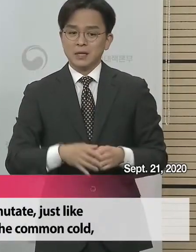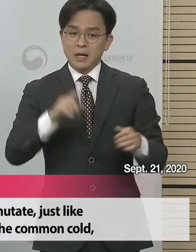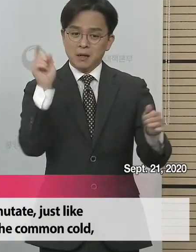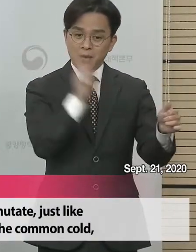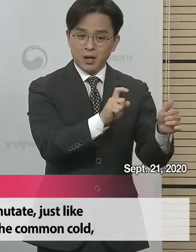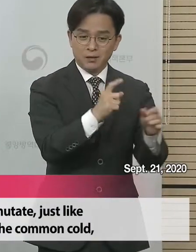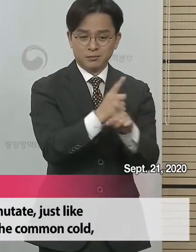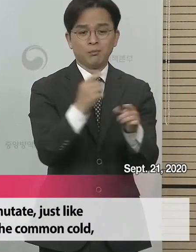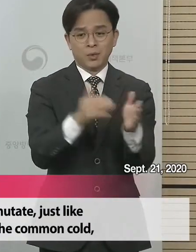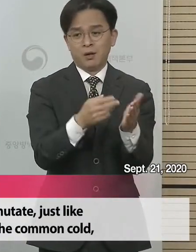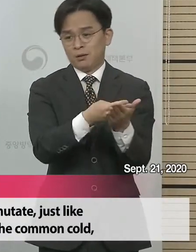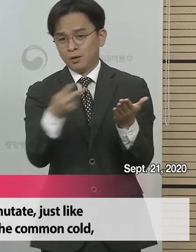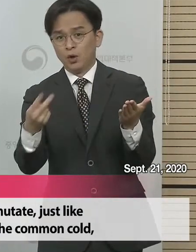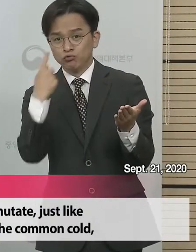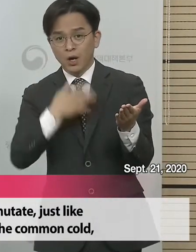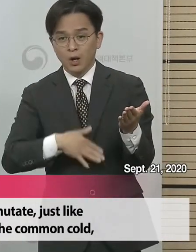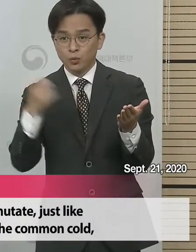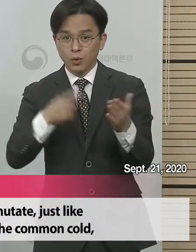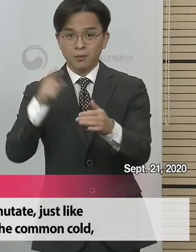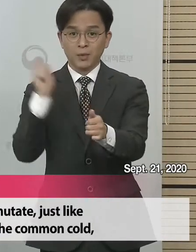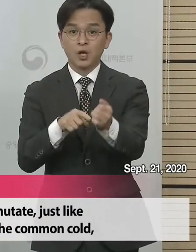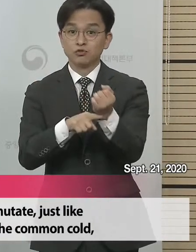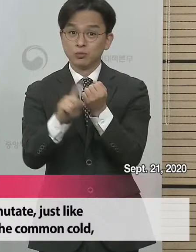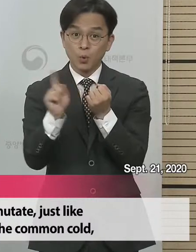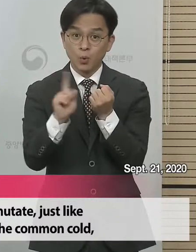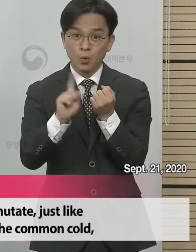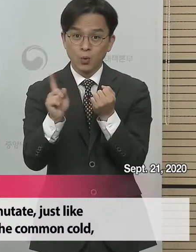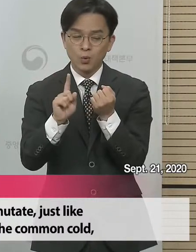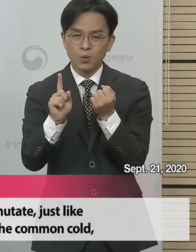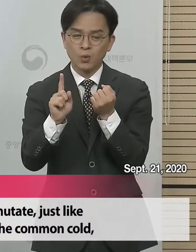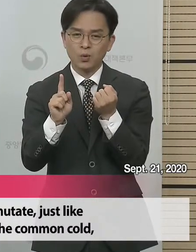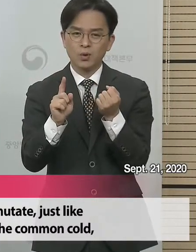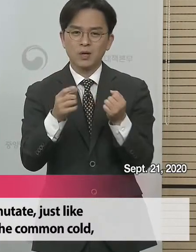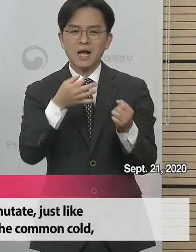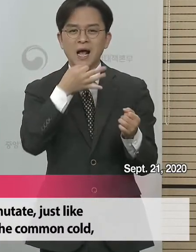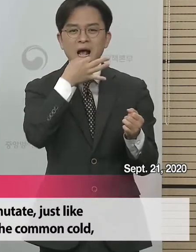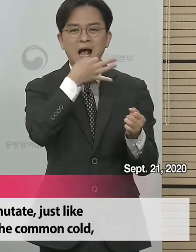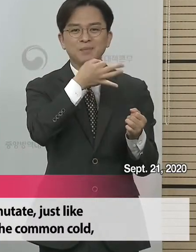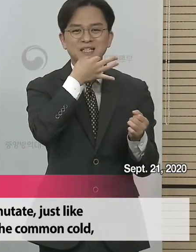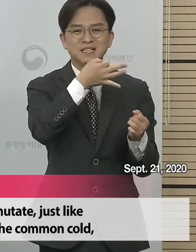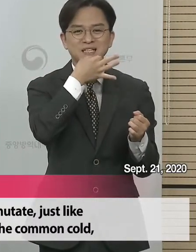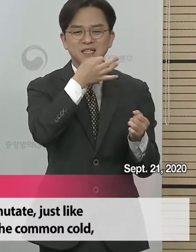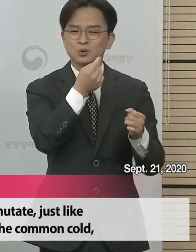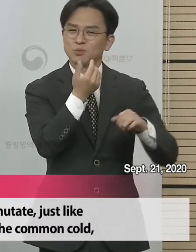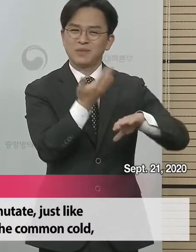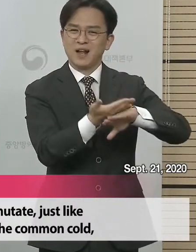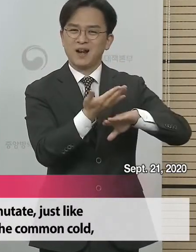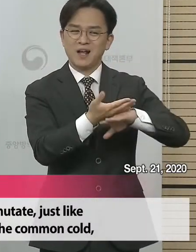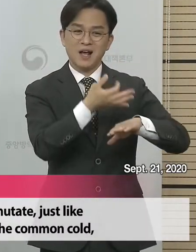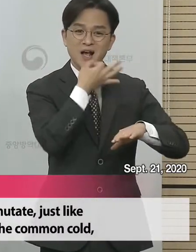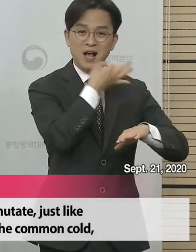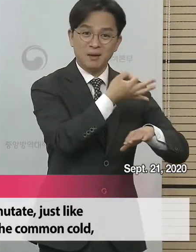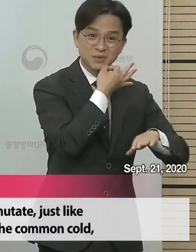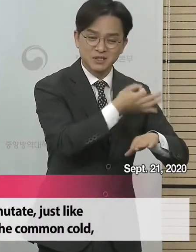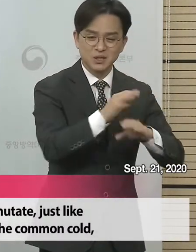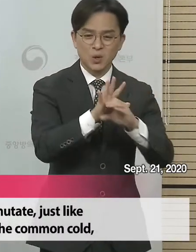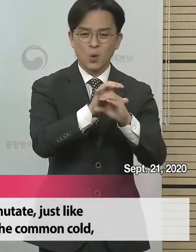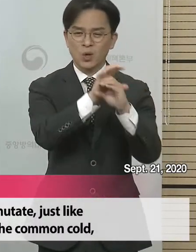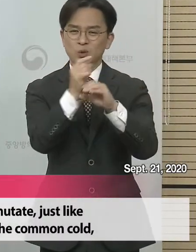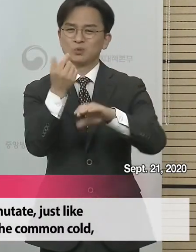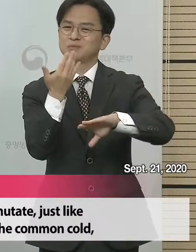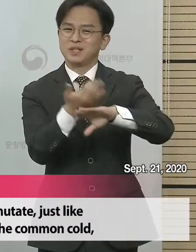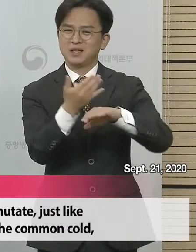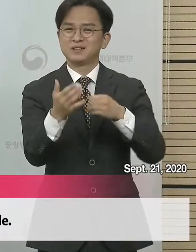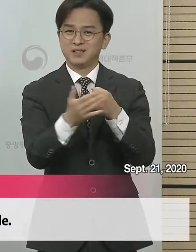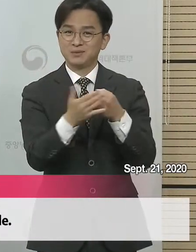Coronavirus가 보통 감기를 일으키는 일반적인 코로나 바이러스나 인플루엔자처럼 바이러스가 일부